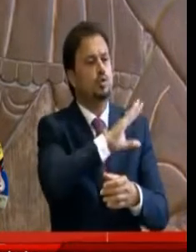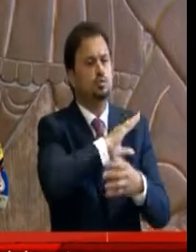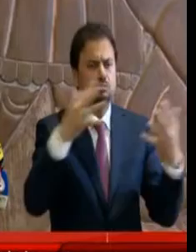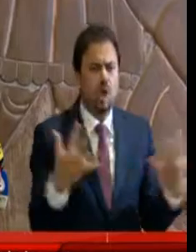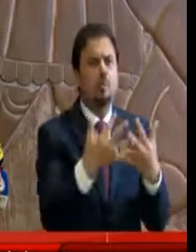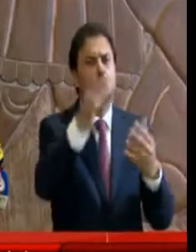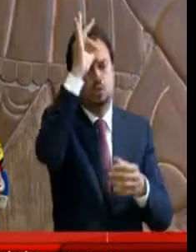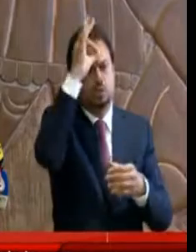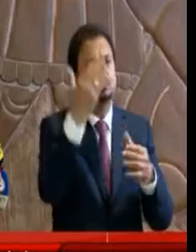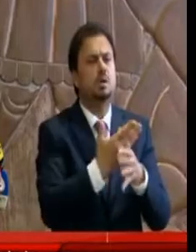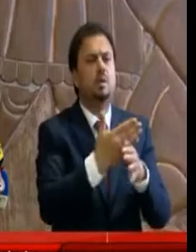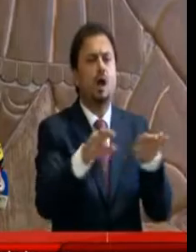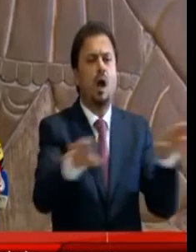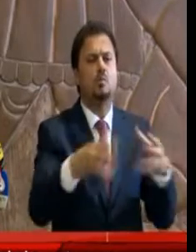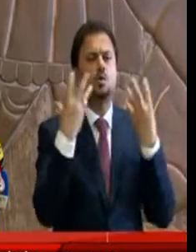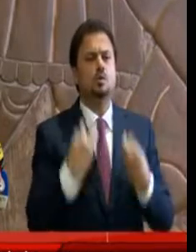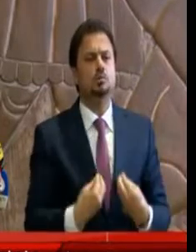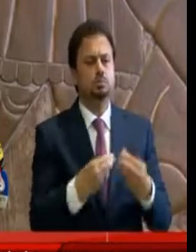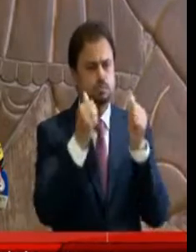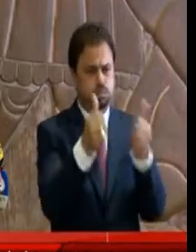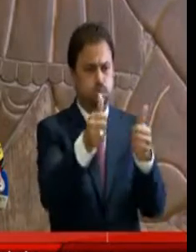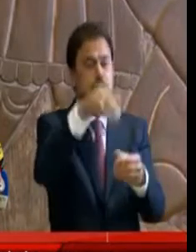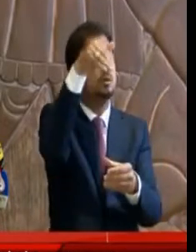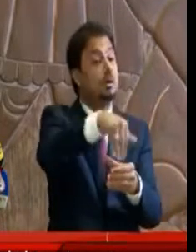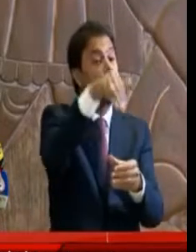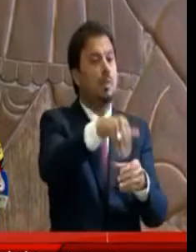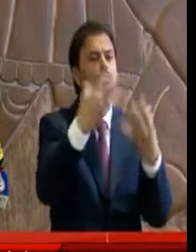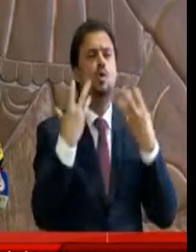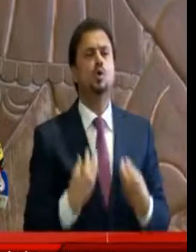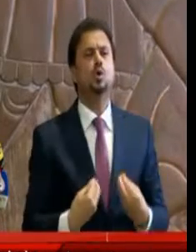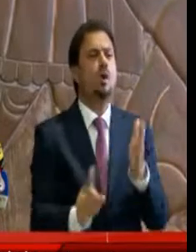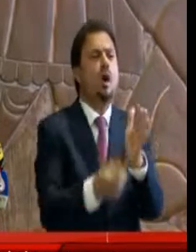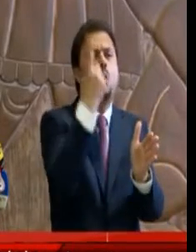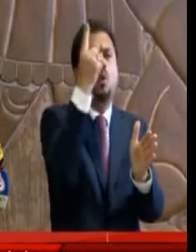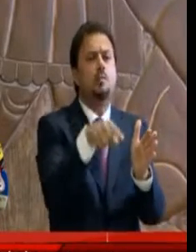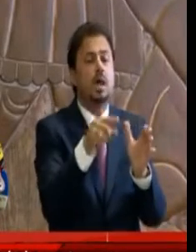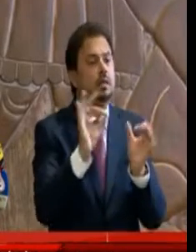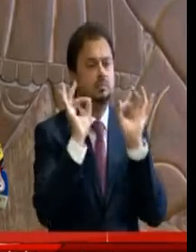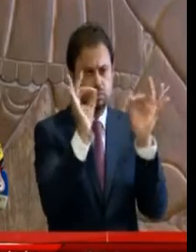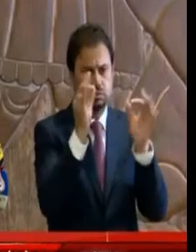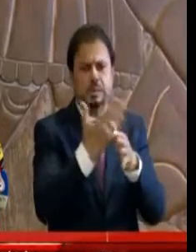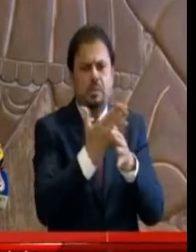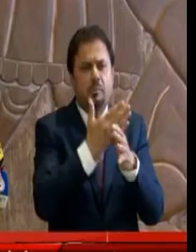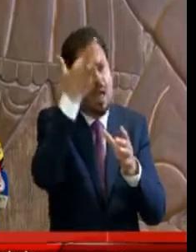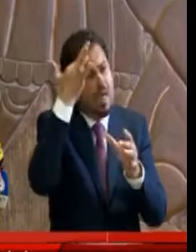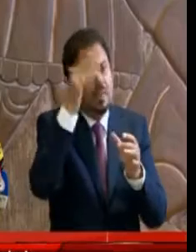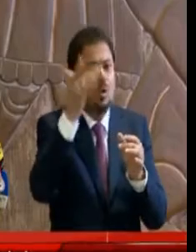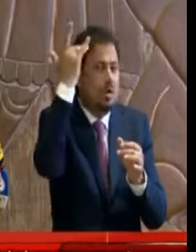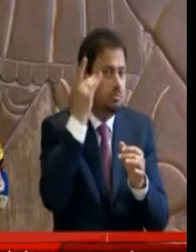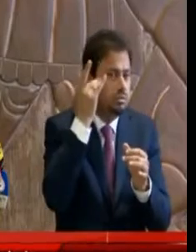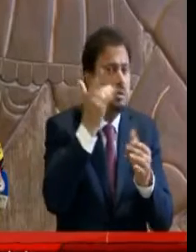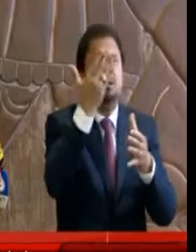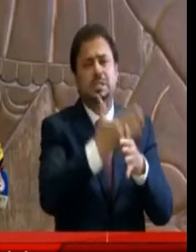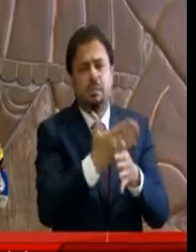ووحداتنا أسهمت في تأمين بيئة انتخابية آمنة لم تشهد التأثير على إرادة الناخبين، لم